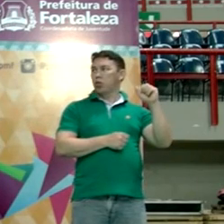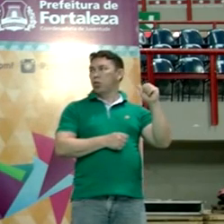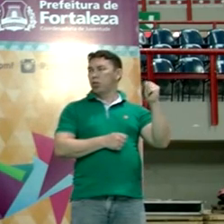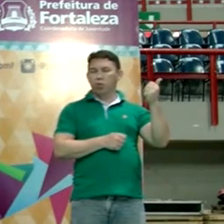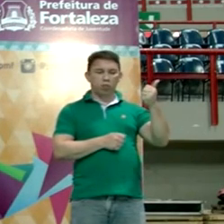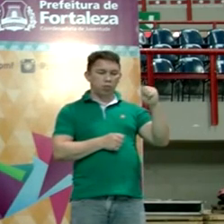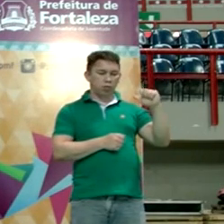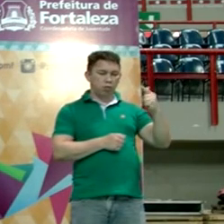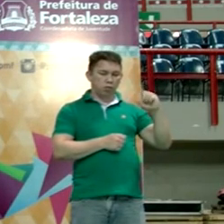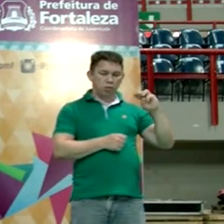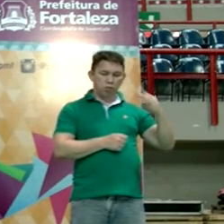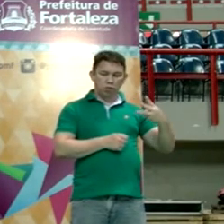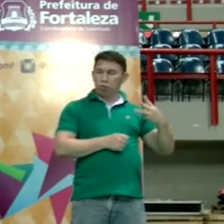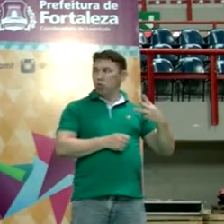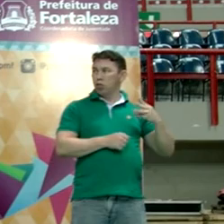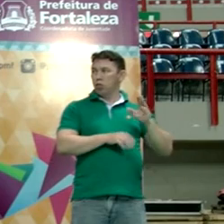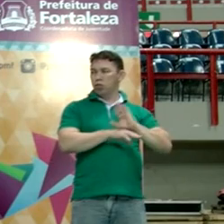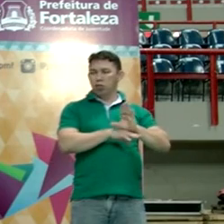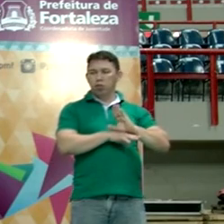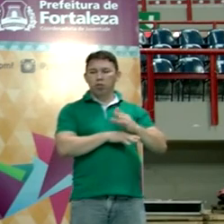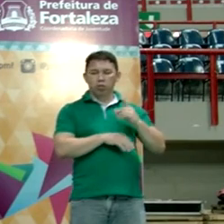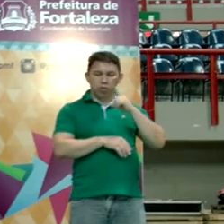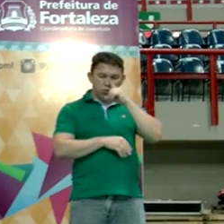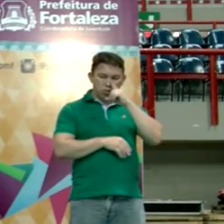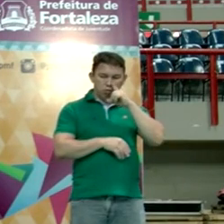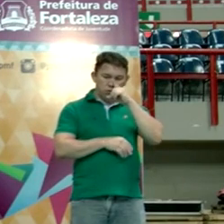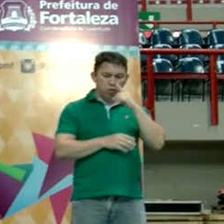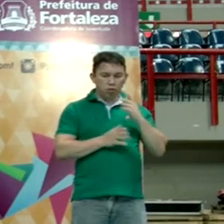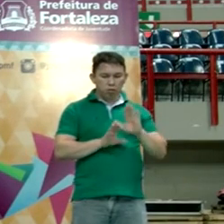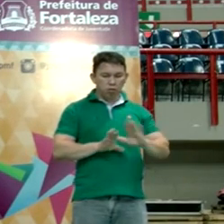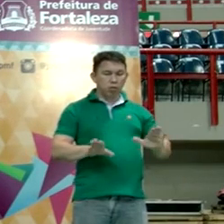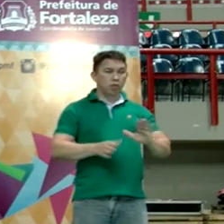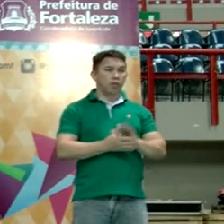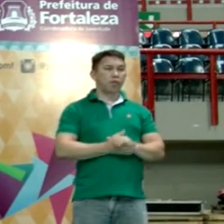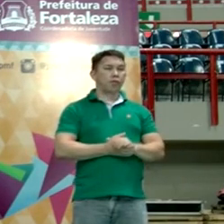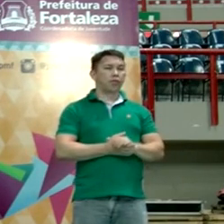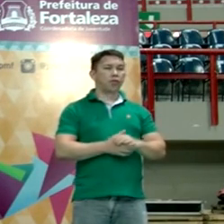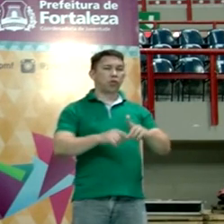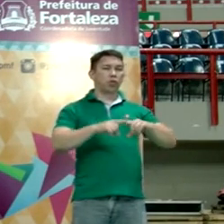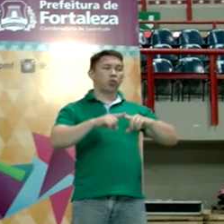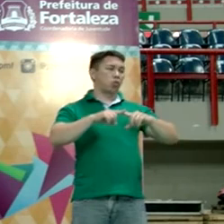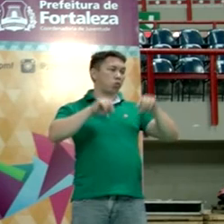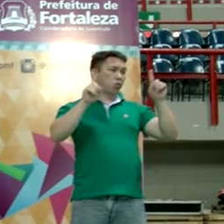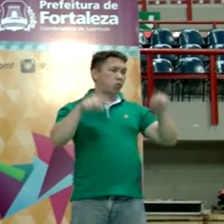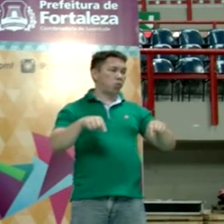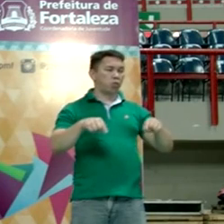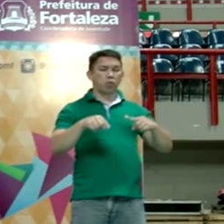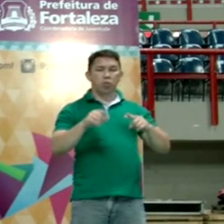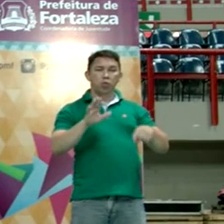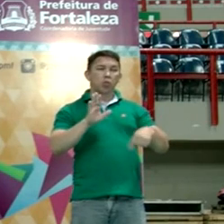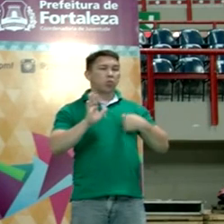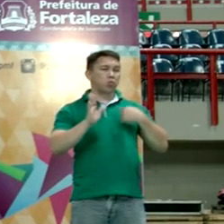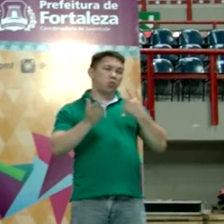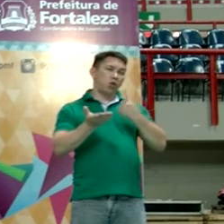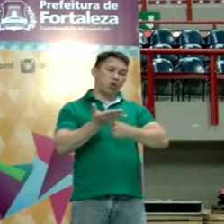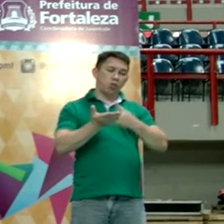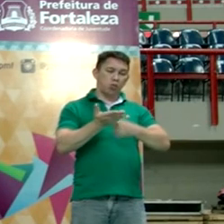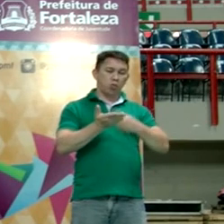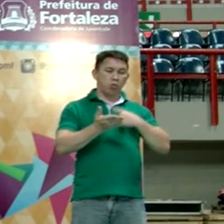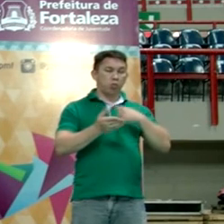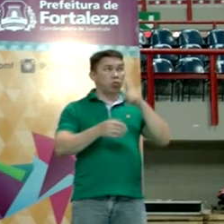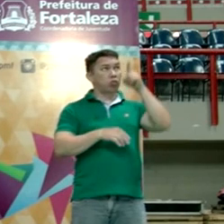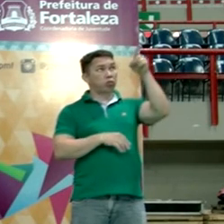bem, dessa forma então, seríssimo. Dessa forma então, o que seria esse projeto? Seriam estabelecidos bases